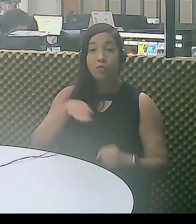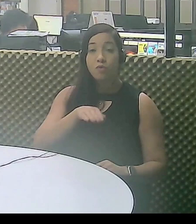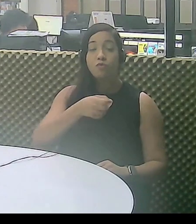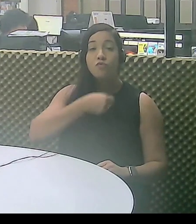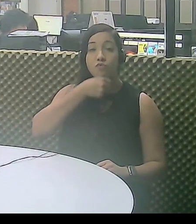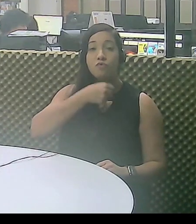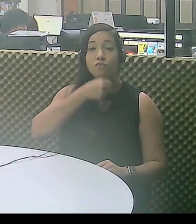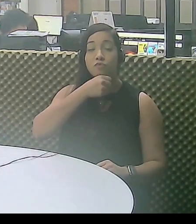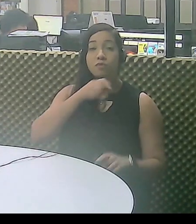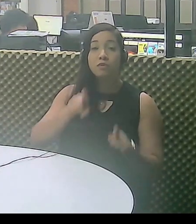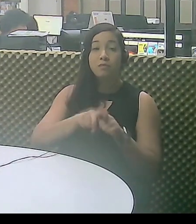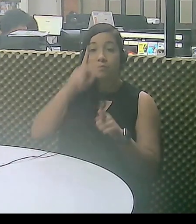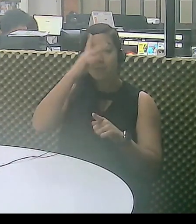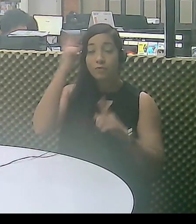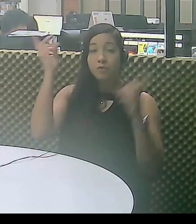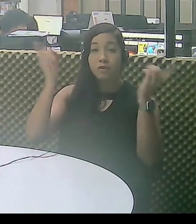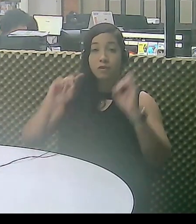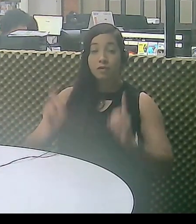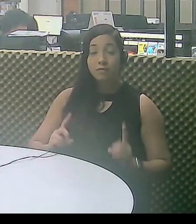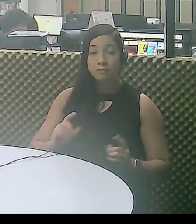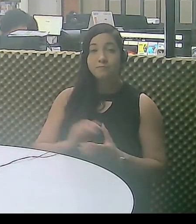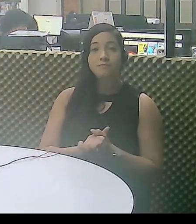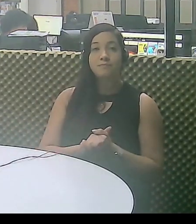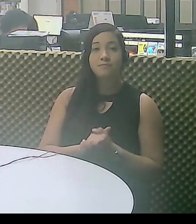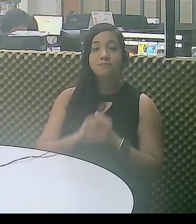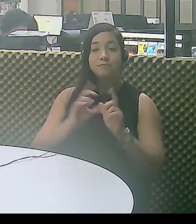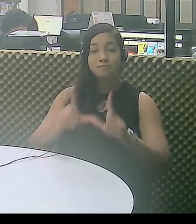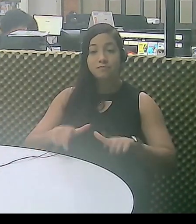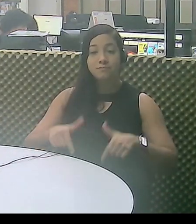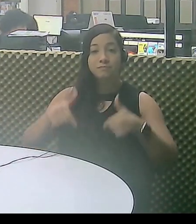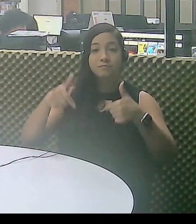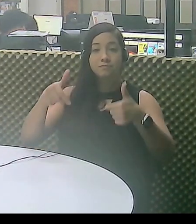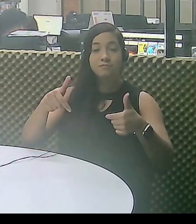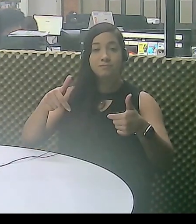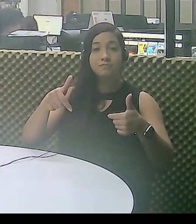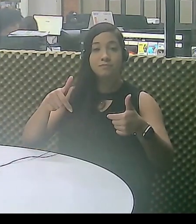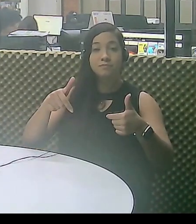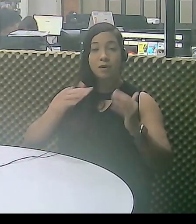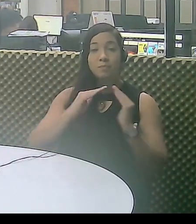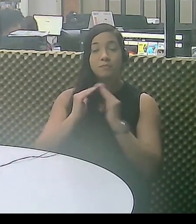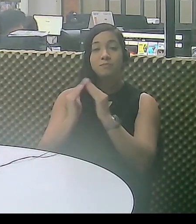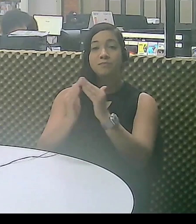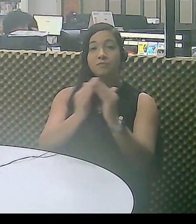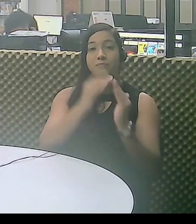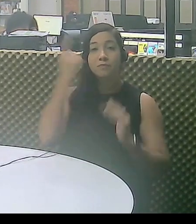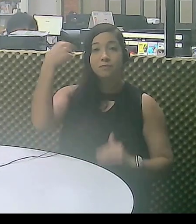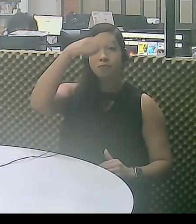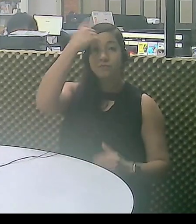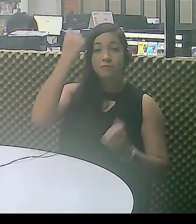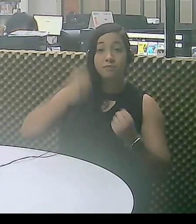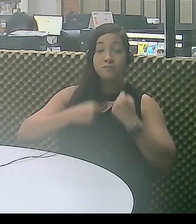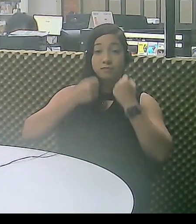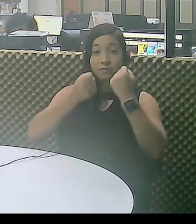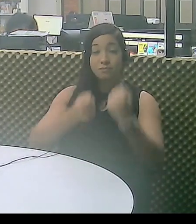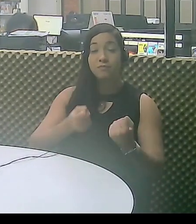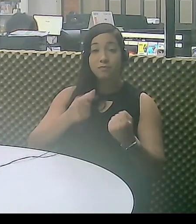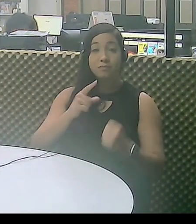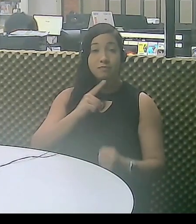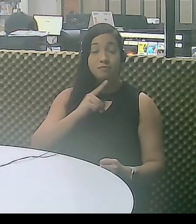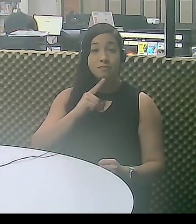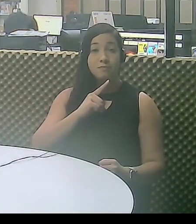idoso e da pessoa com deficiência. Entre as ações que serão oferecidas aos moradores do bairro São Jorge e região